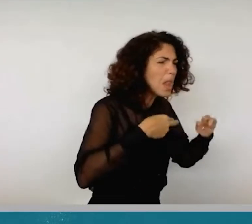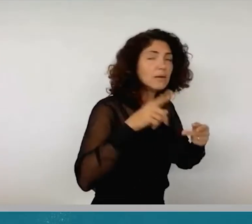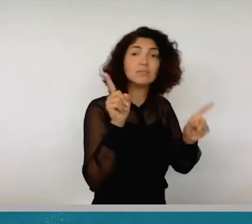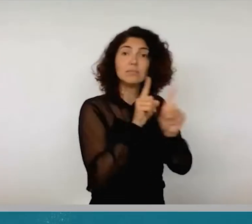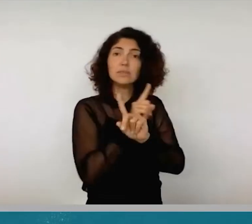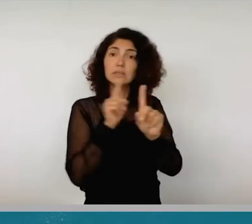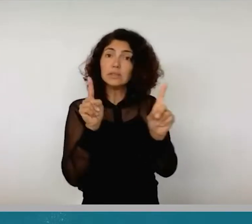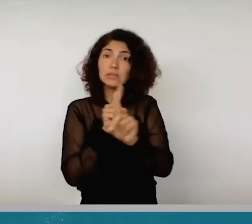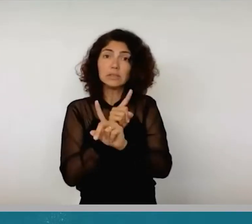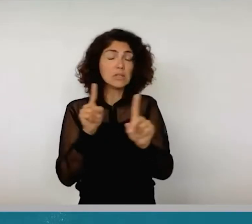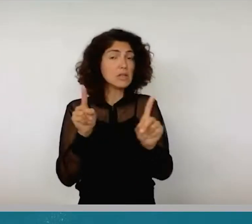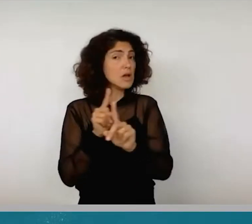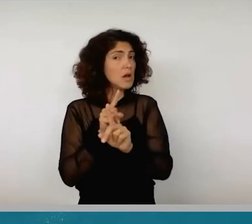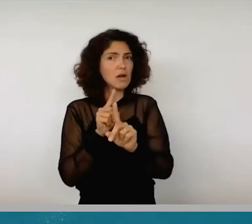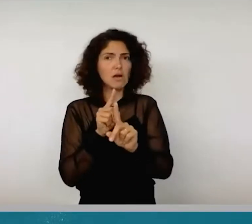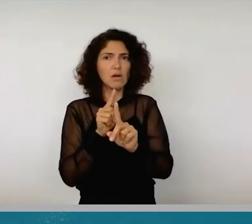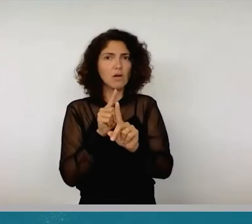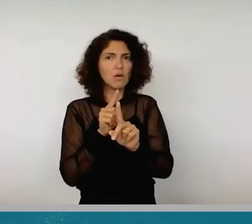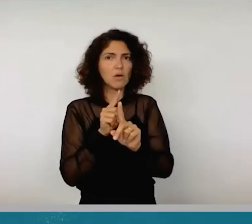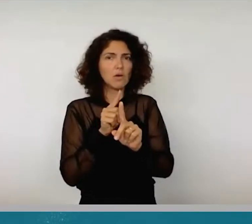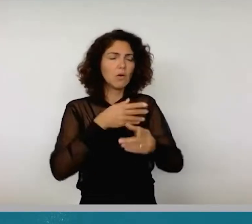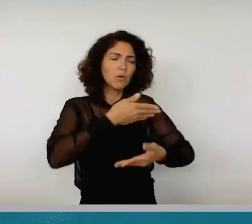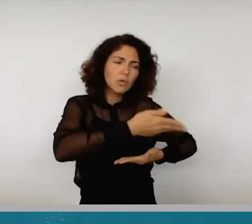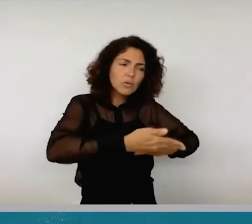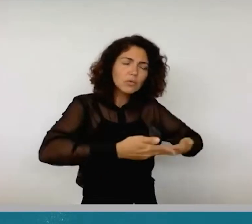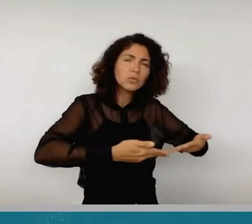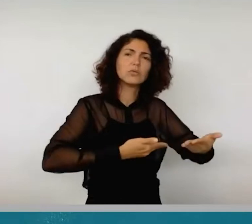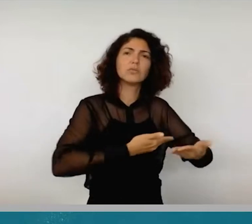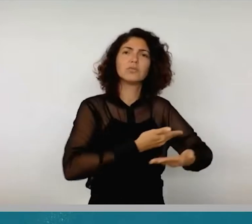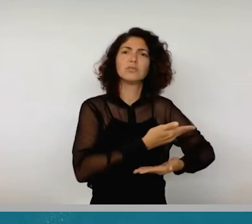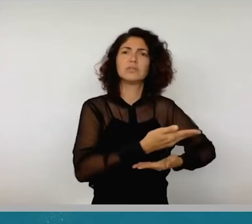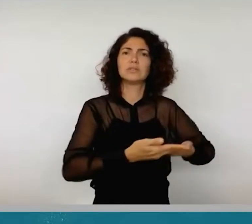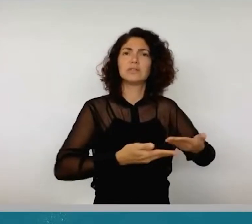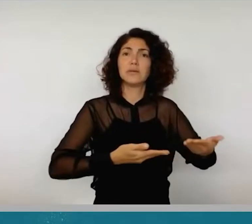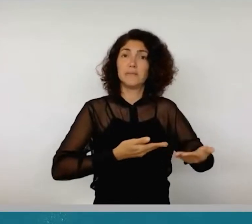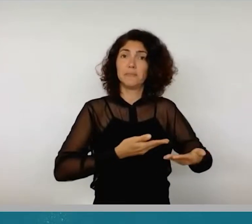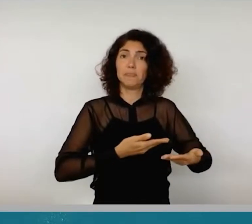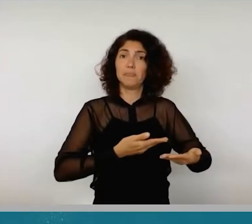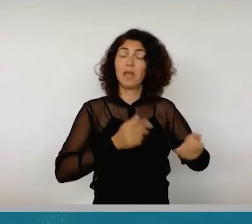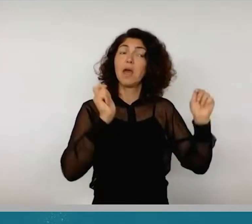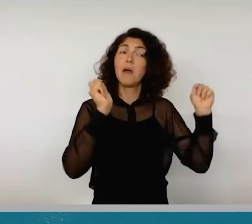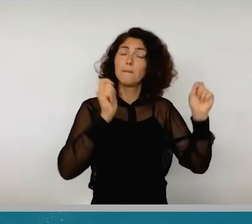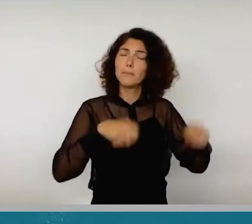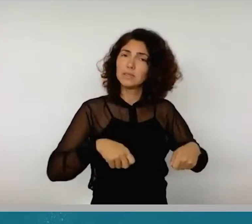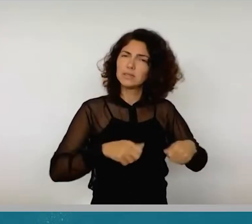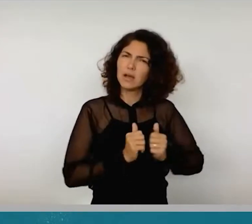a capa. Se alguém te obrigar a andar uma milha, vai com ele 2.